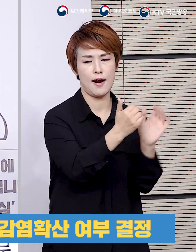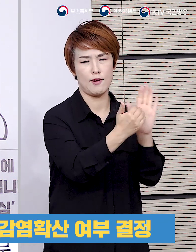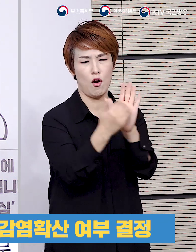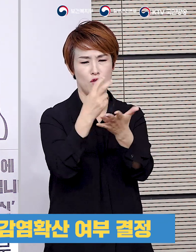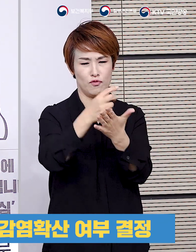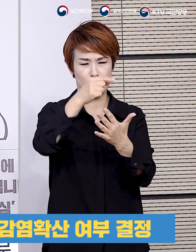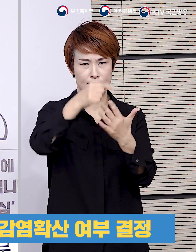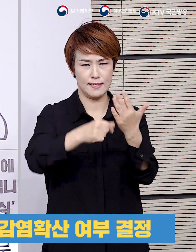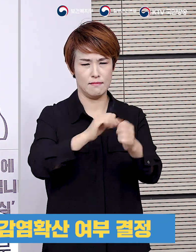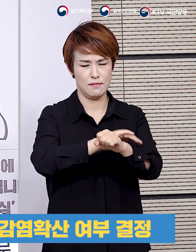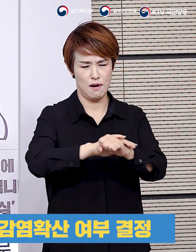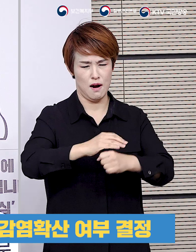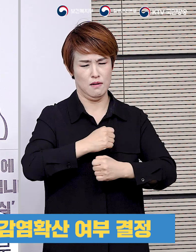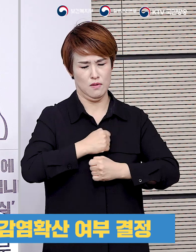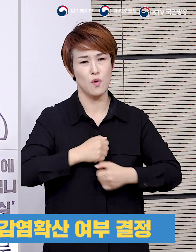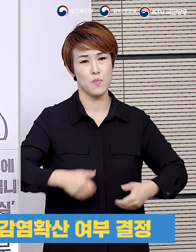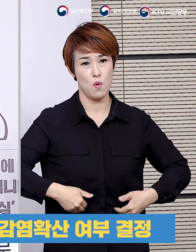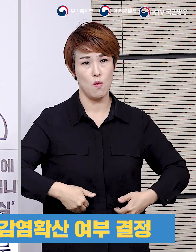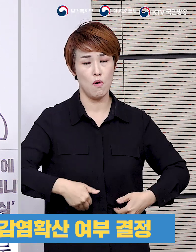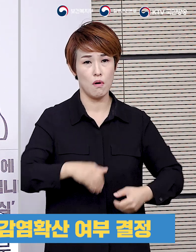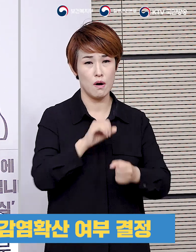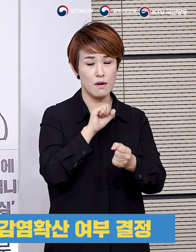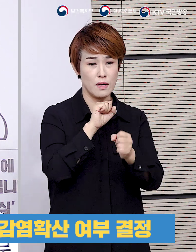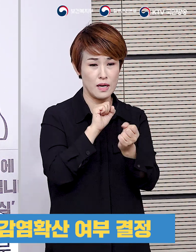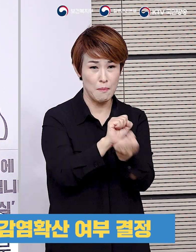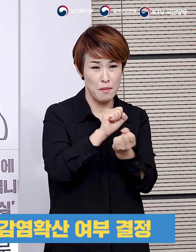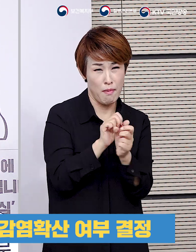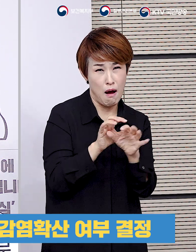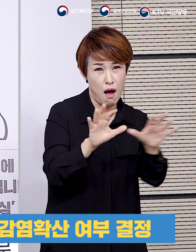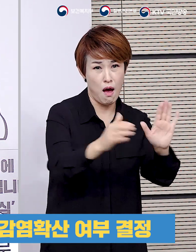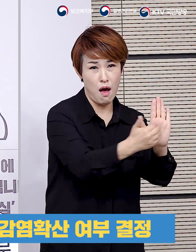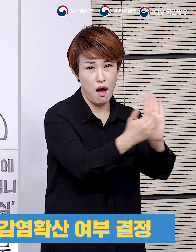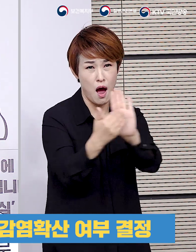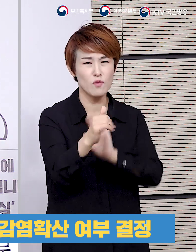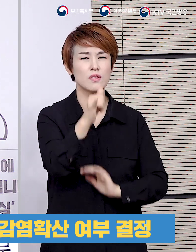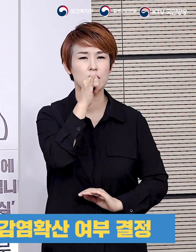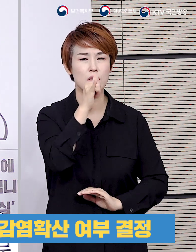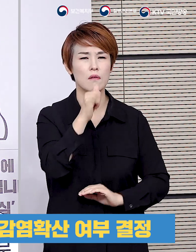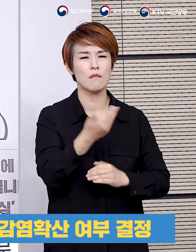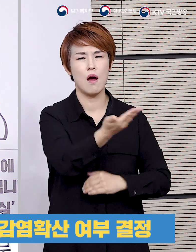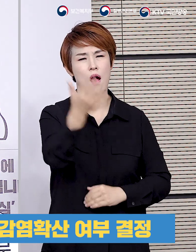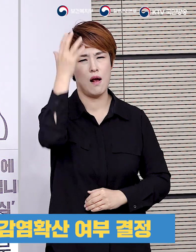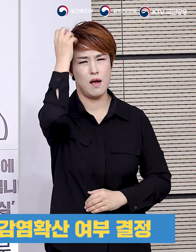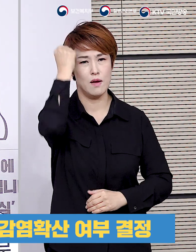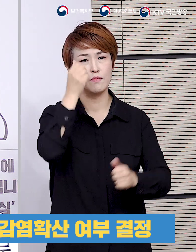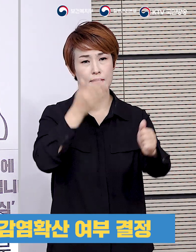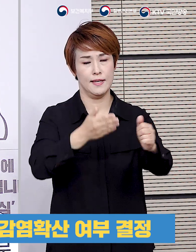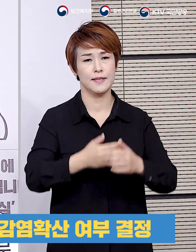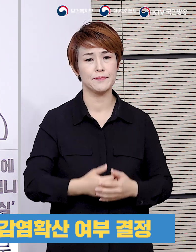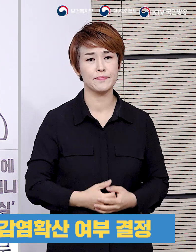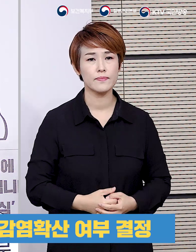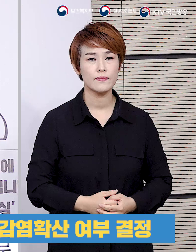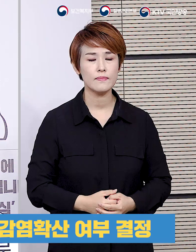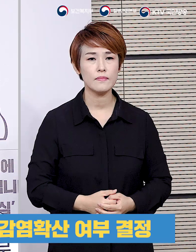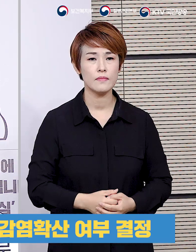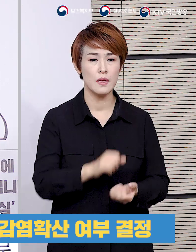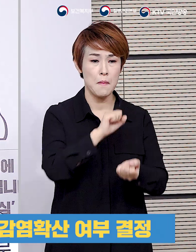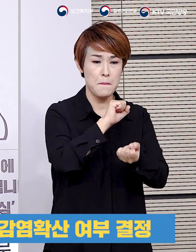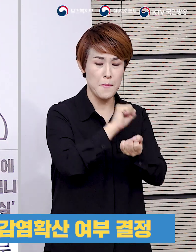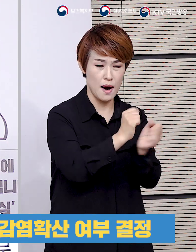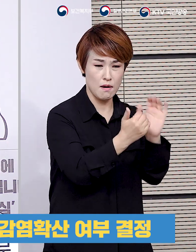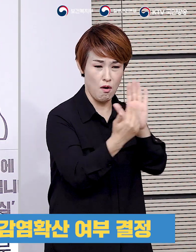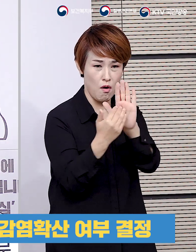수칙의 준수 여부가 감염 확산 여부를 결정하였음을 명심해 주시기 바랍니다. 방역